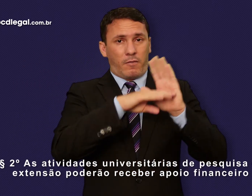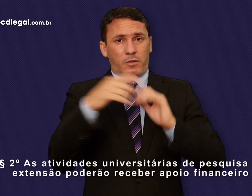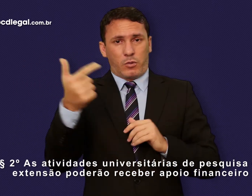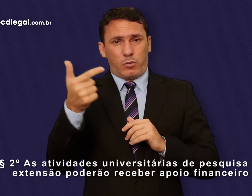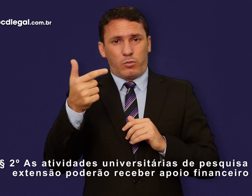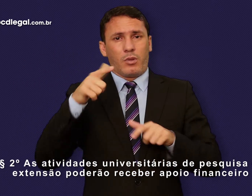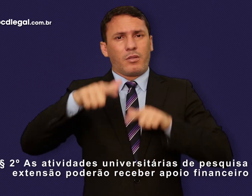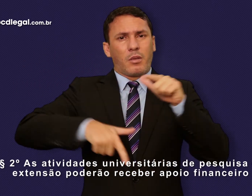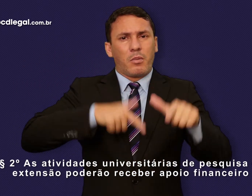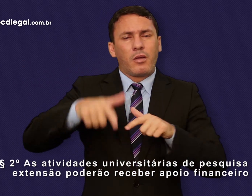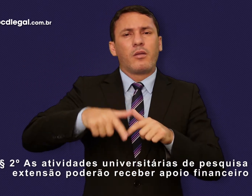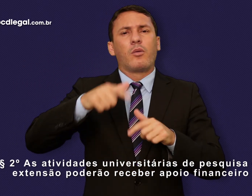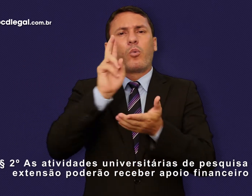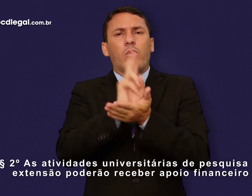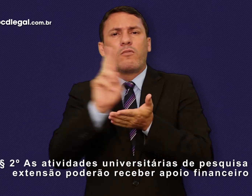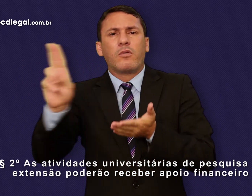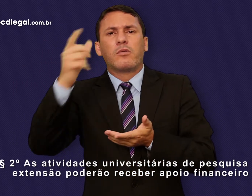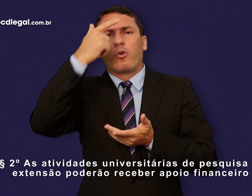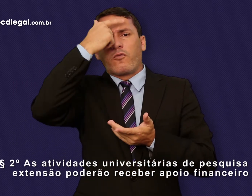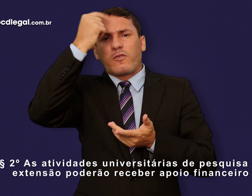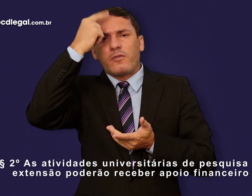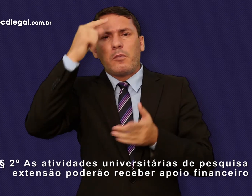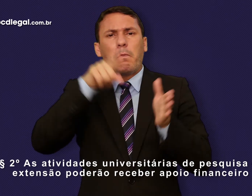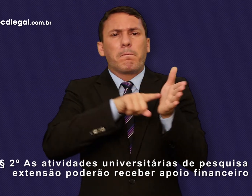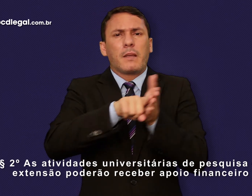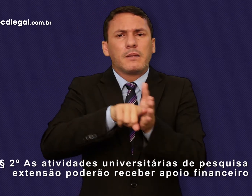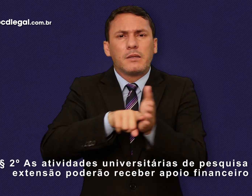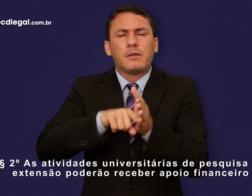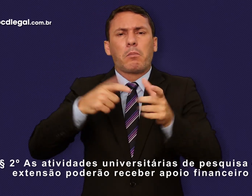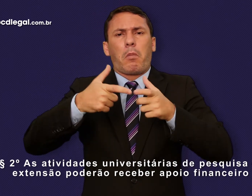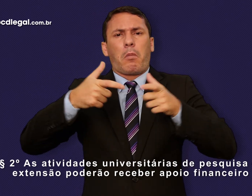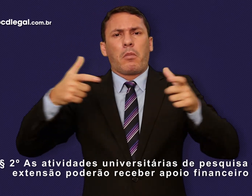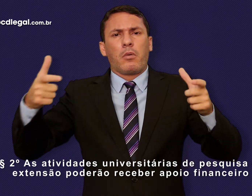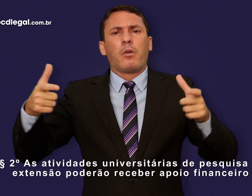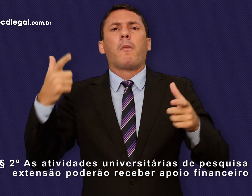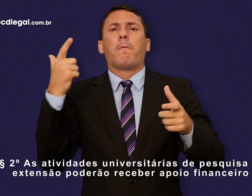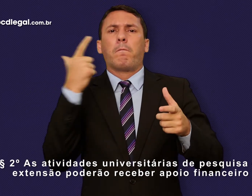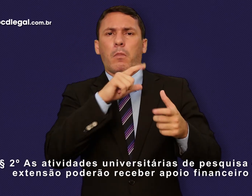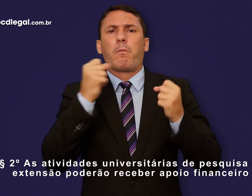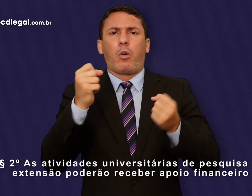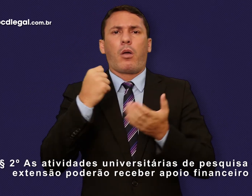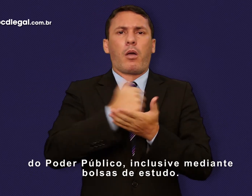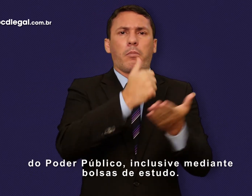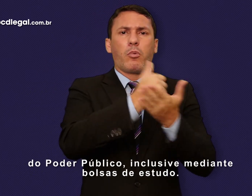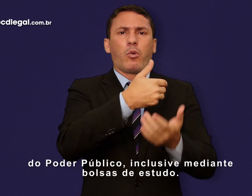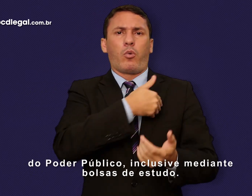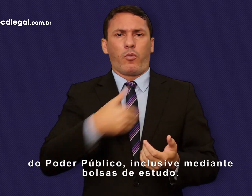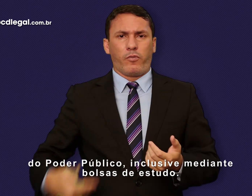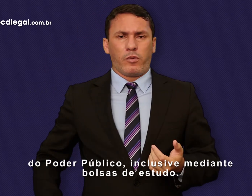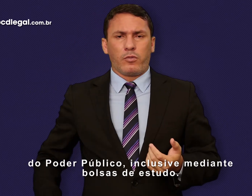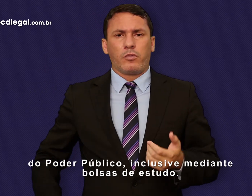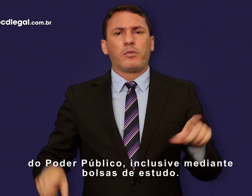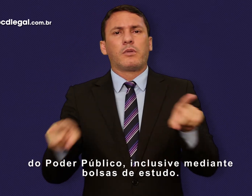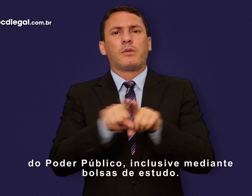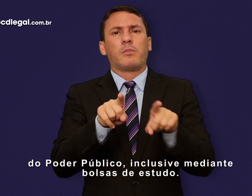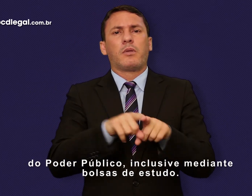cursos regulares da rede pública de domicílio do educando, ficando o poder público obrigado a investir prioritariamente na